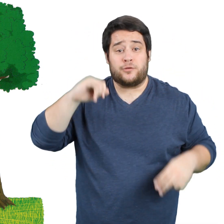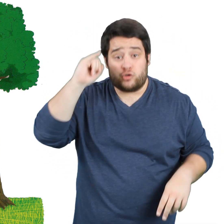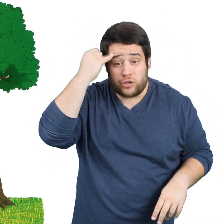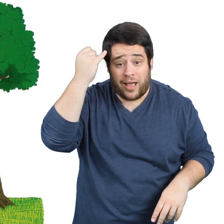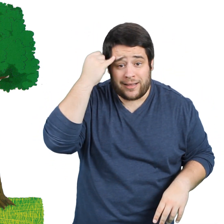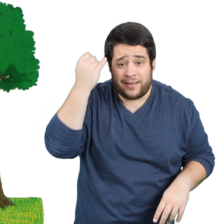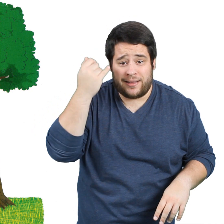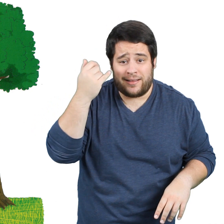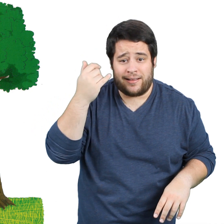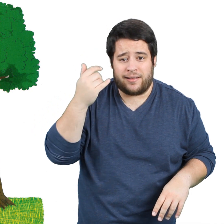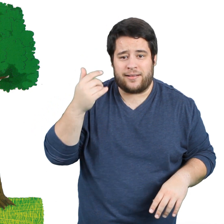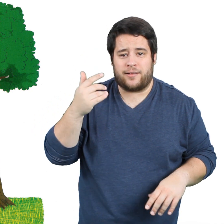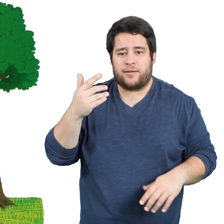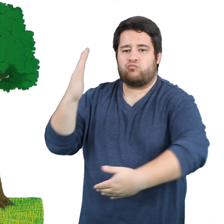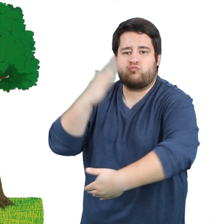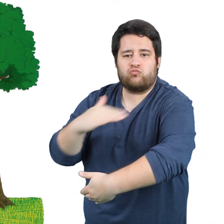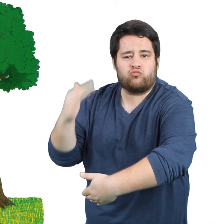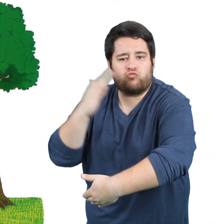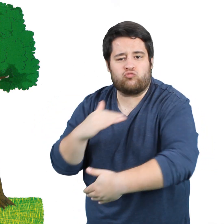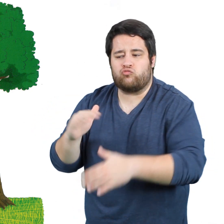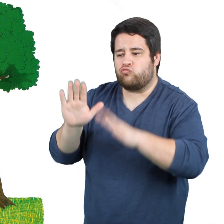au lieu de la consoler.